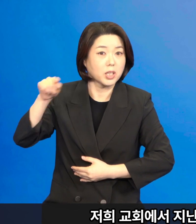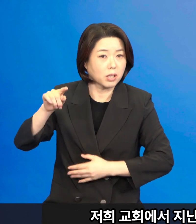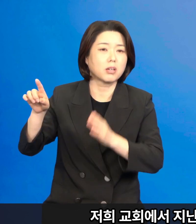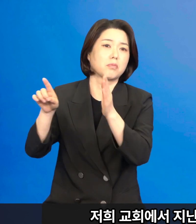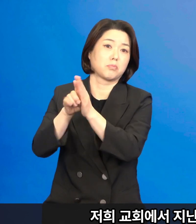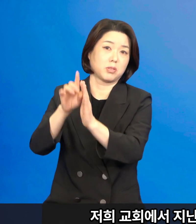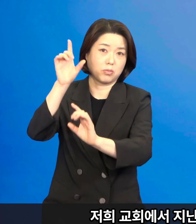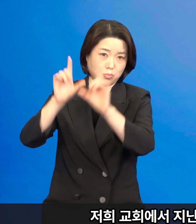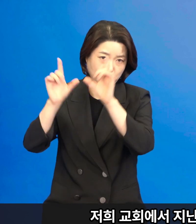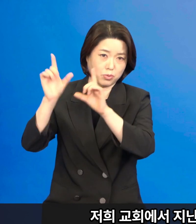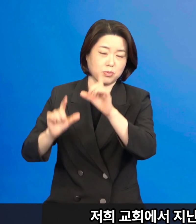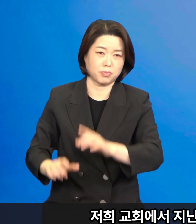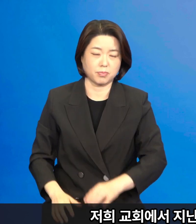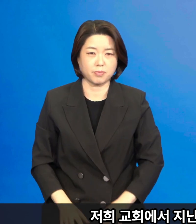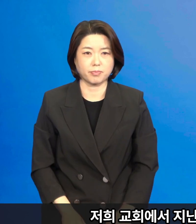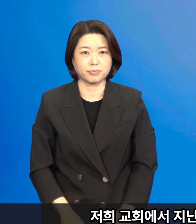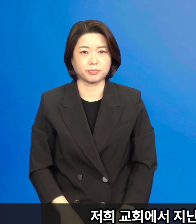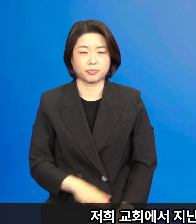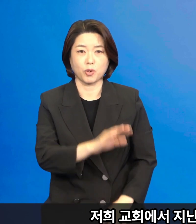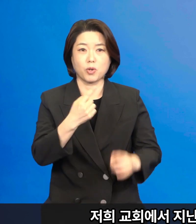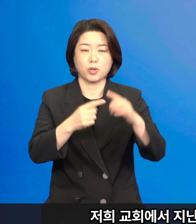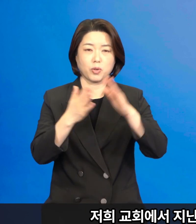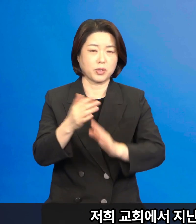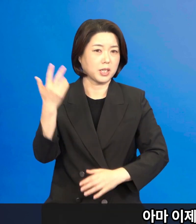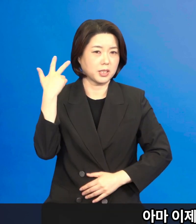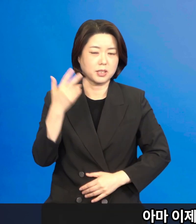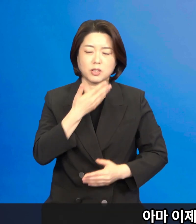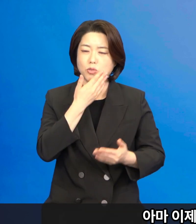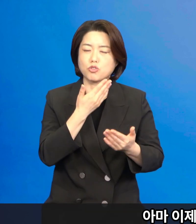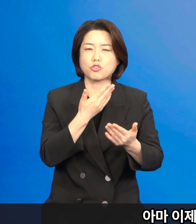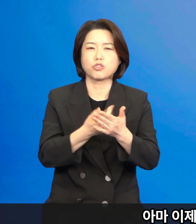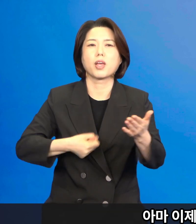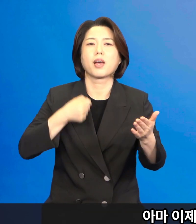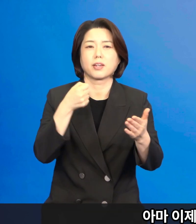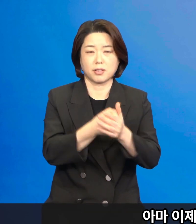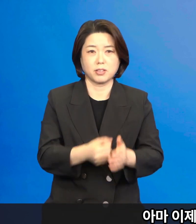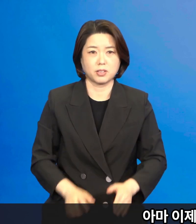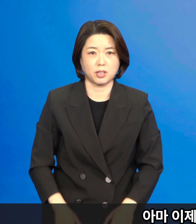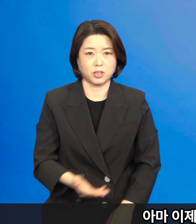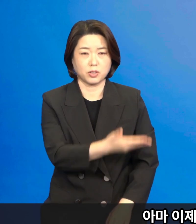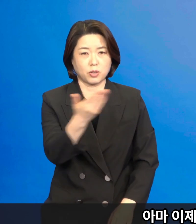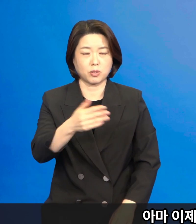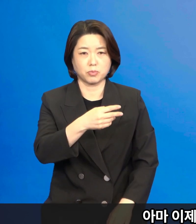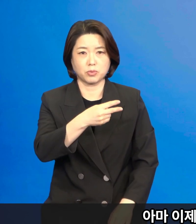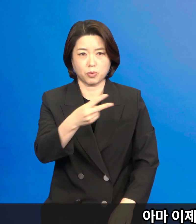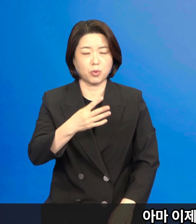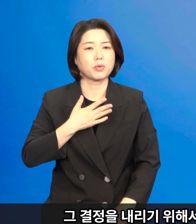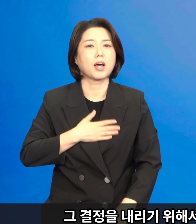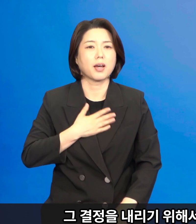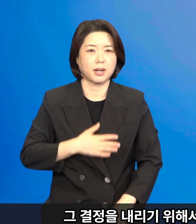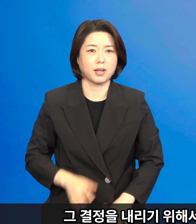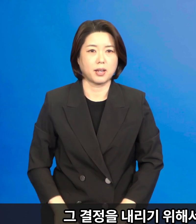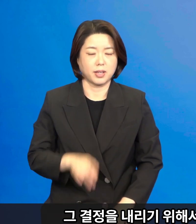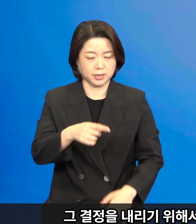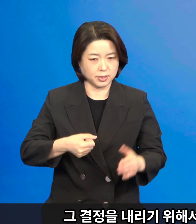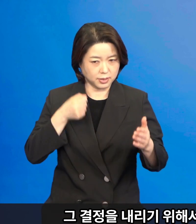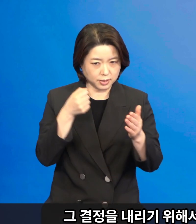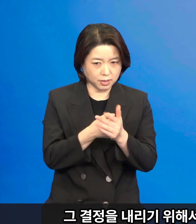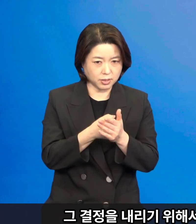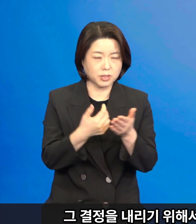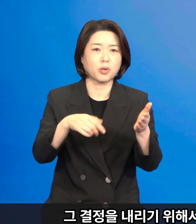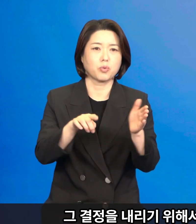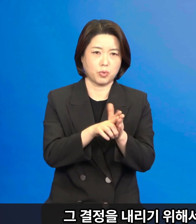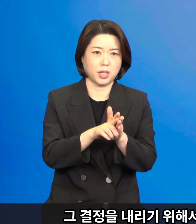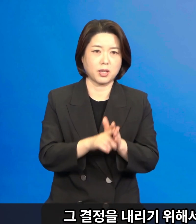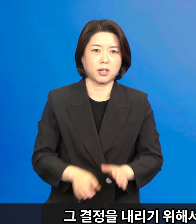저희 교회에서 지난주에 중요한 결정을 내렸는데 아마 이제 곧 아시게 될 겁니다. 그 결정을 내리기